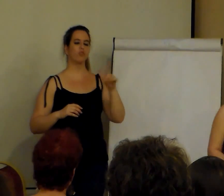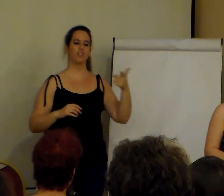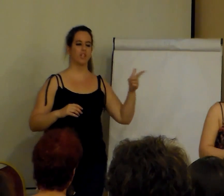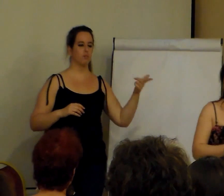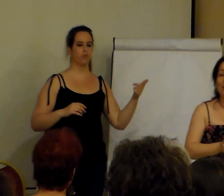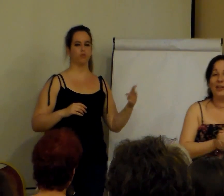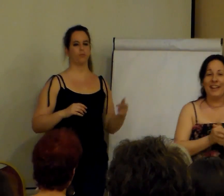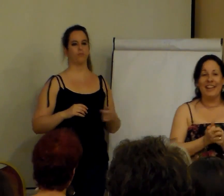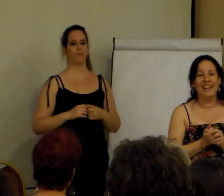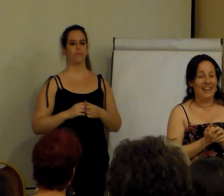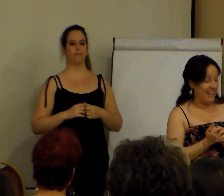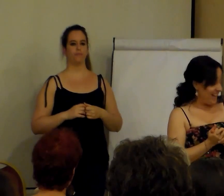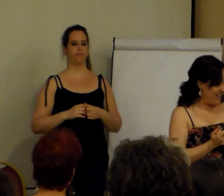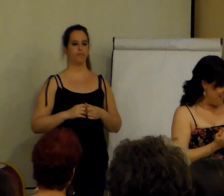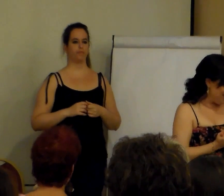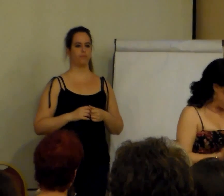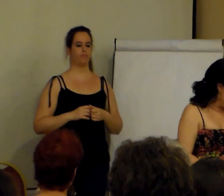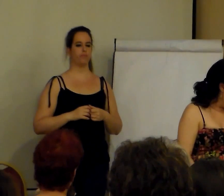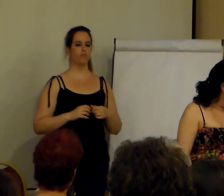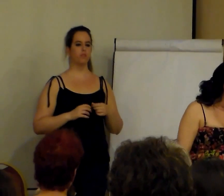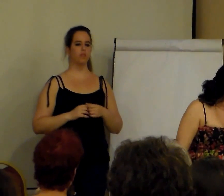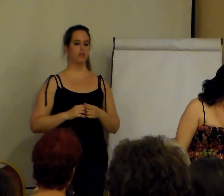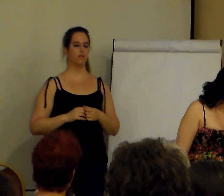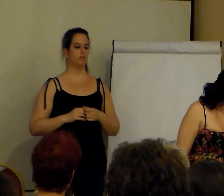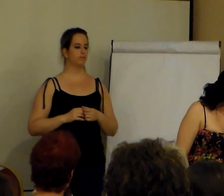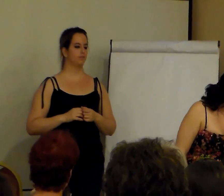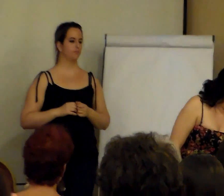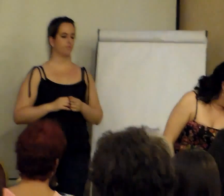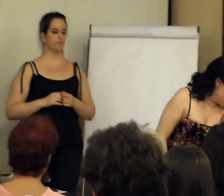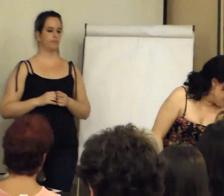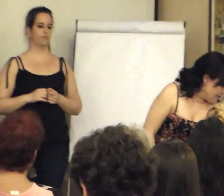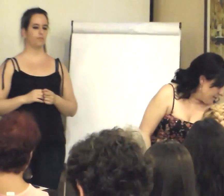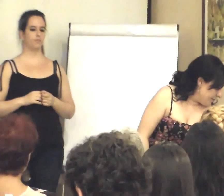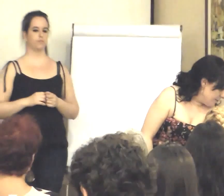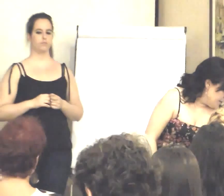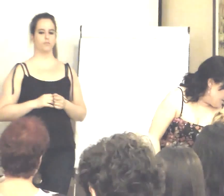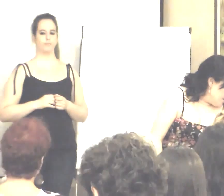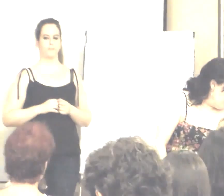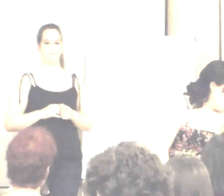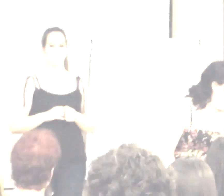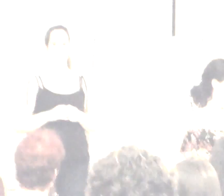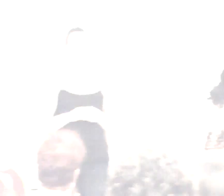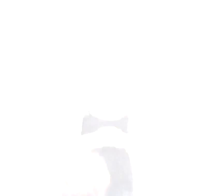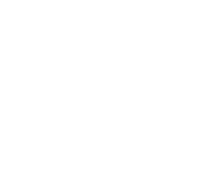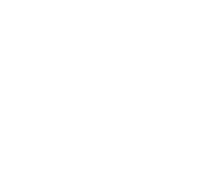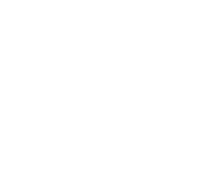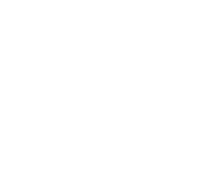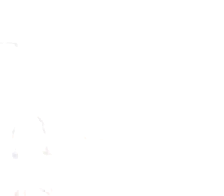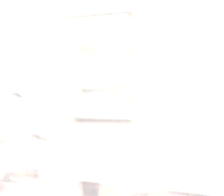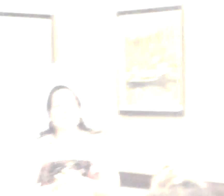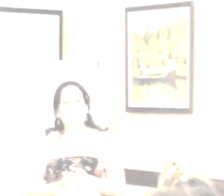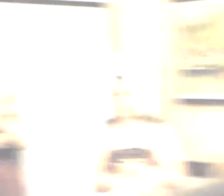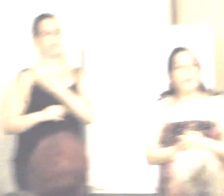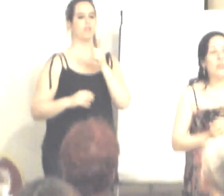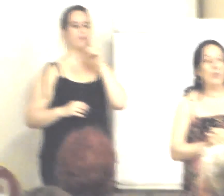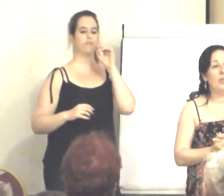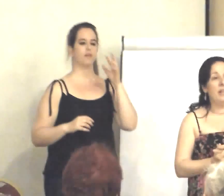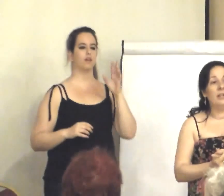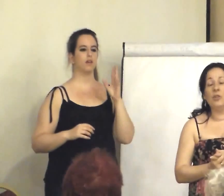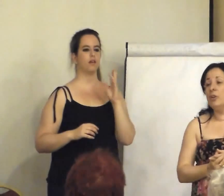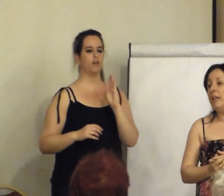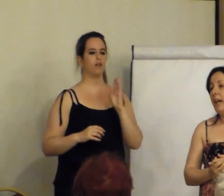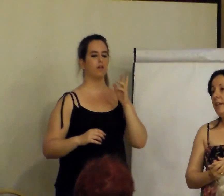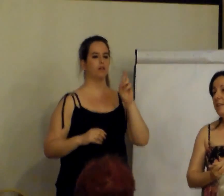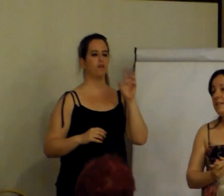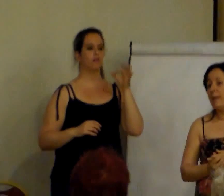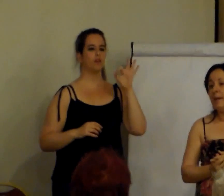no olvidarme de nada de todo lo que les quería decir. Bueno, para empezar les quería comentar qué es la fibromialgia, hacer un poquito